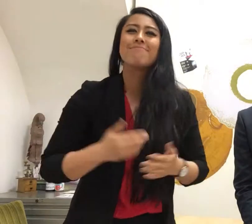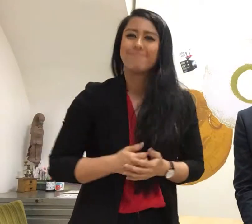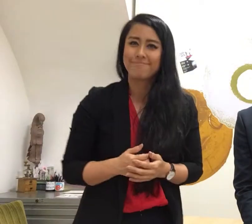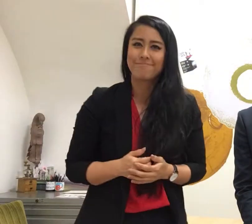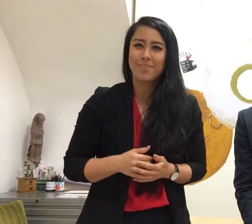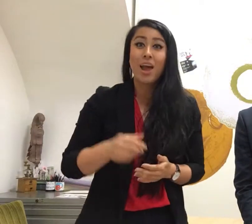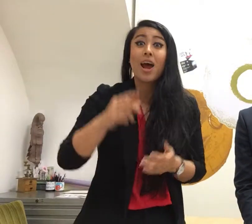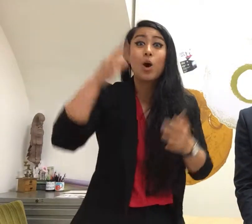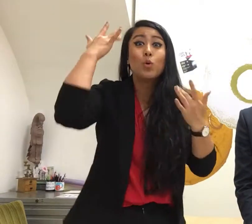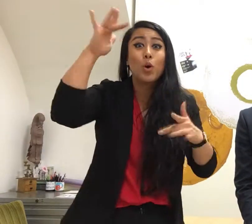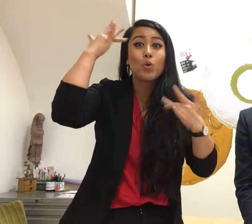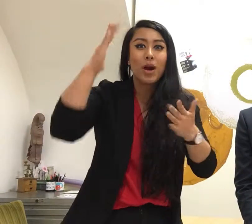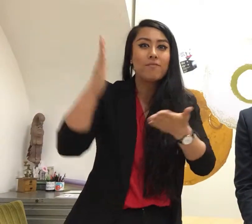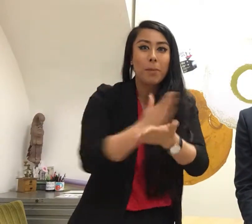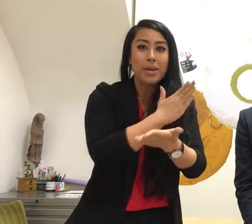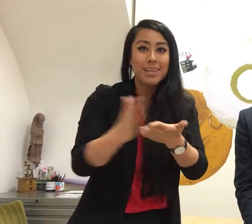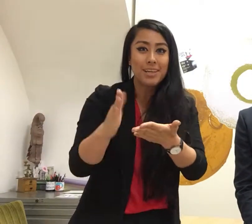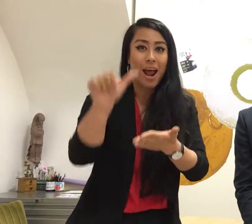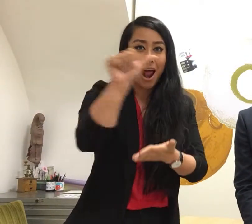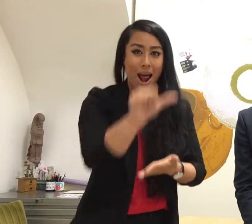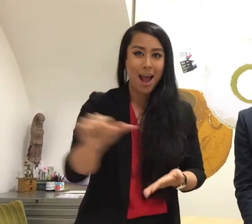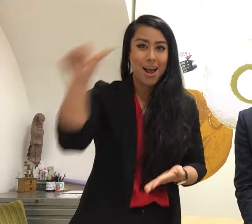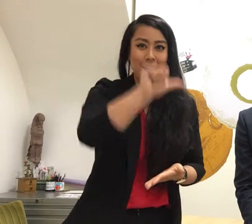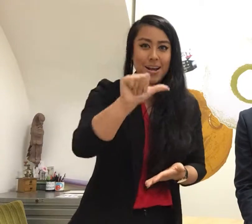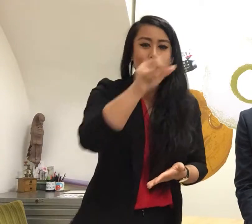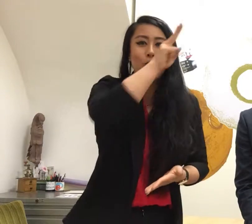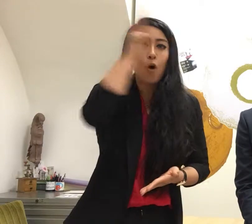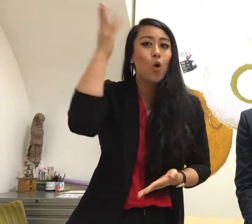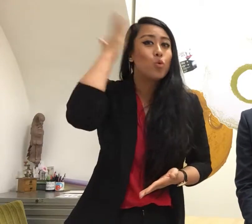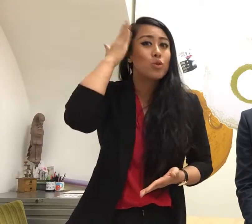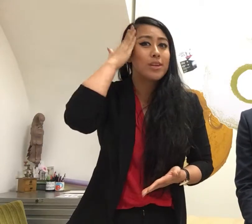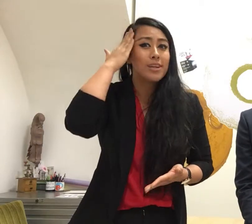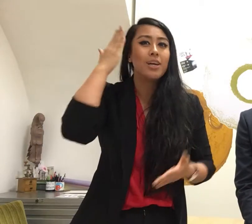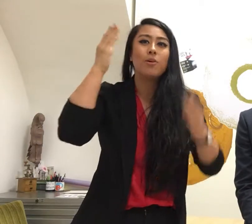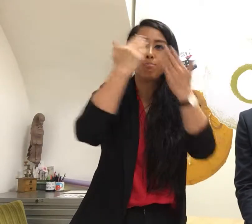folgende Adresse, an die